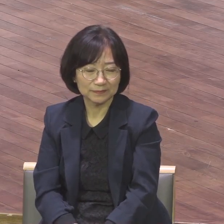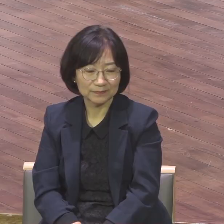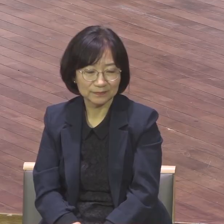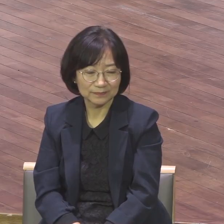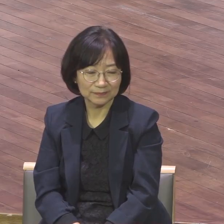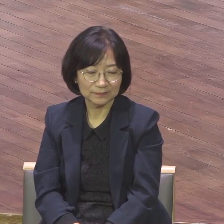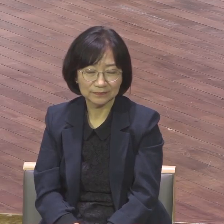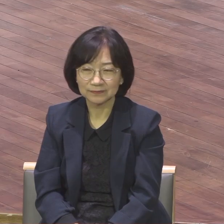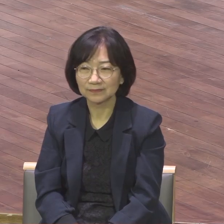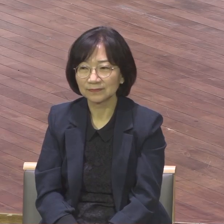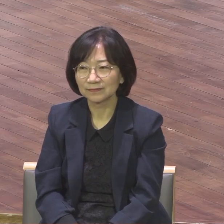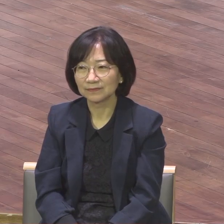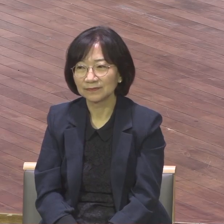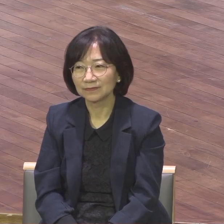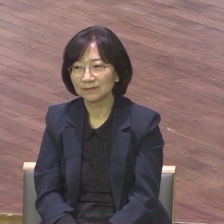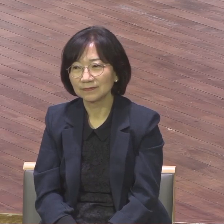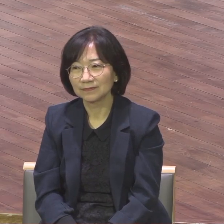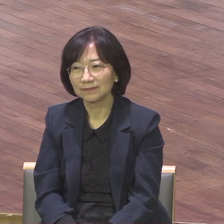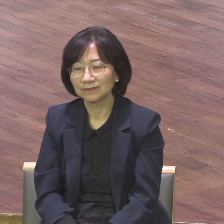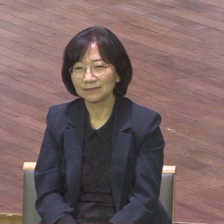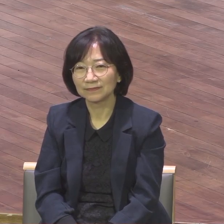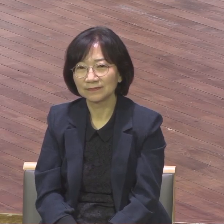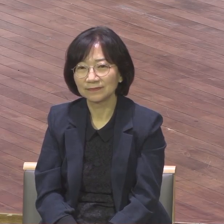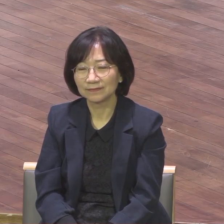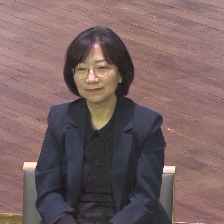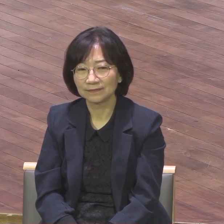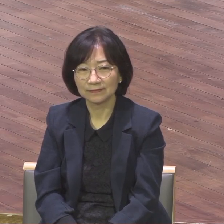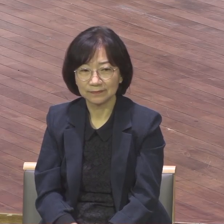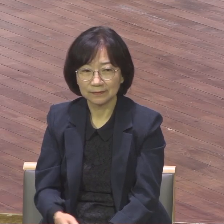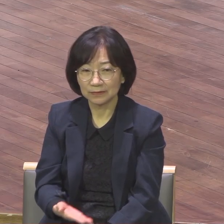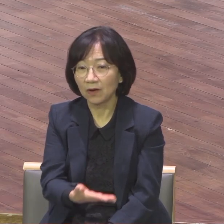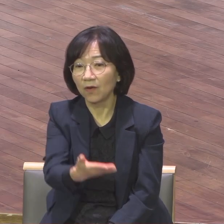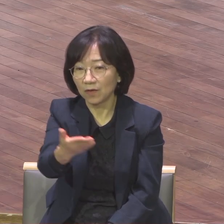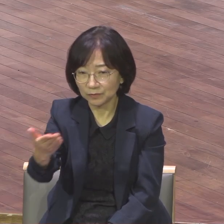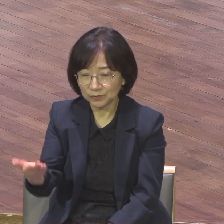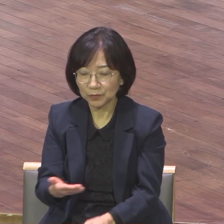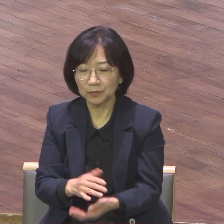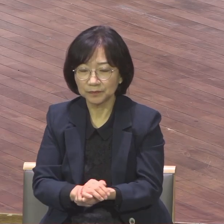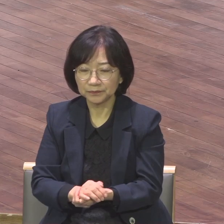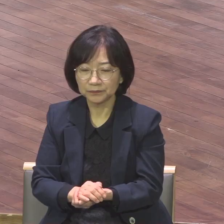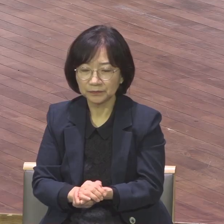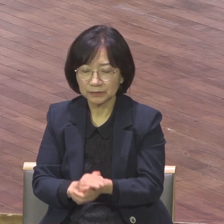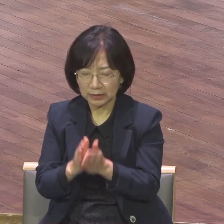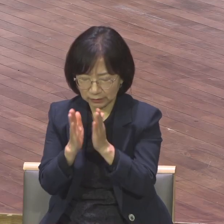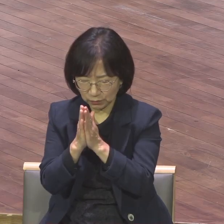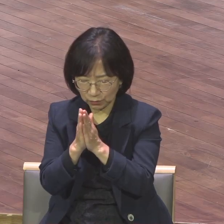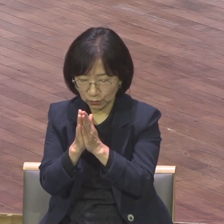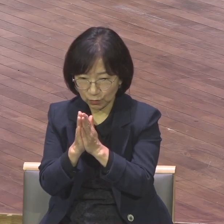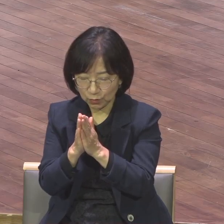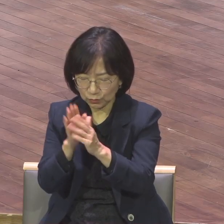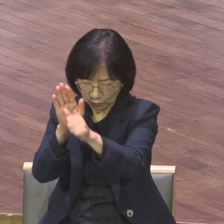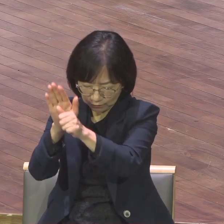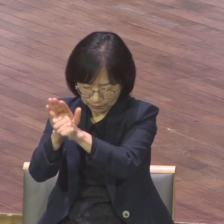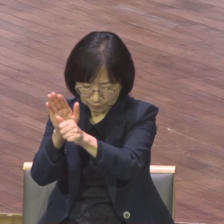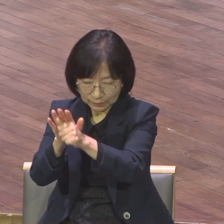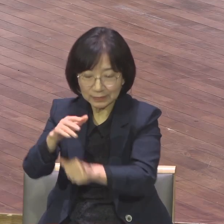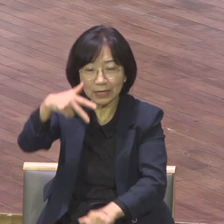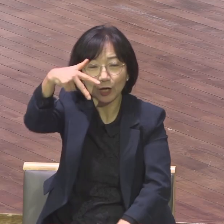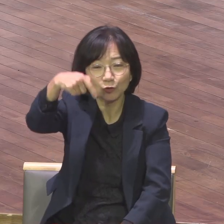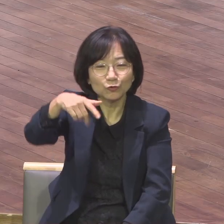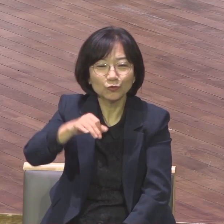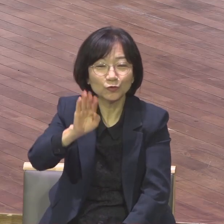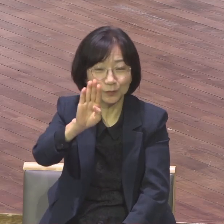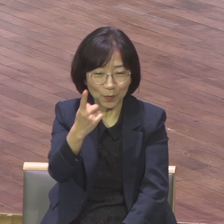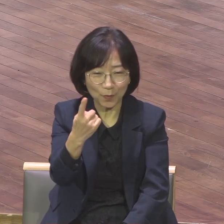생각인 이 소원을 이걸 지금 함께 모아서 중보기도를 해 주시길 바랍니다. 중보기도한다는